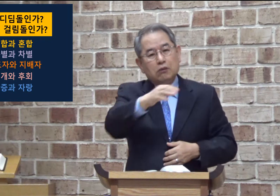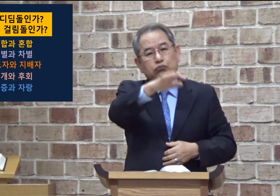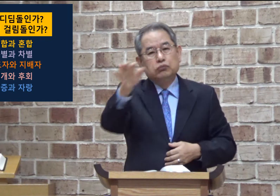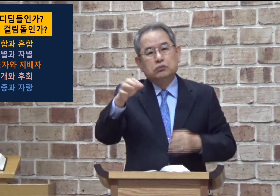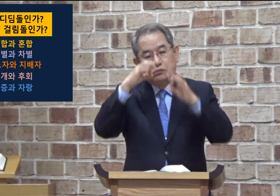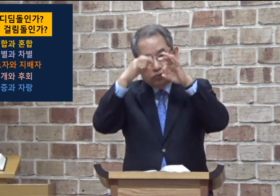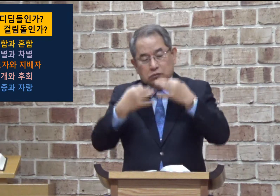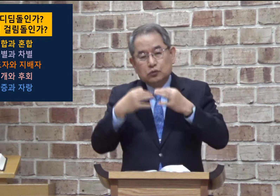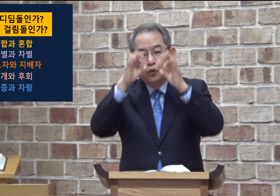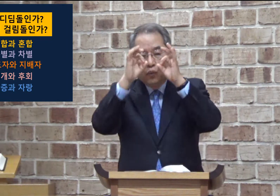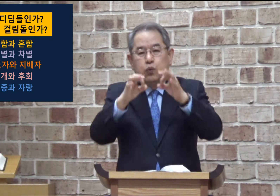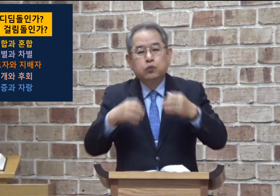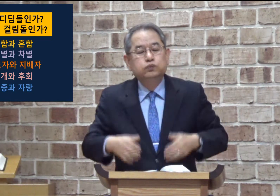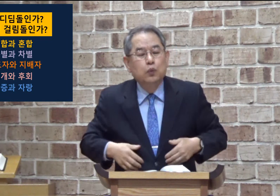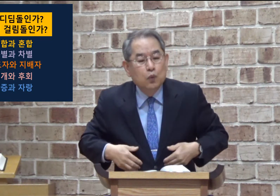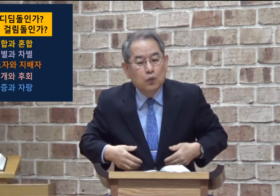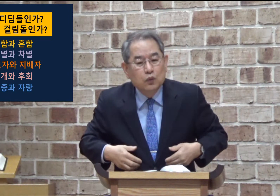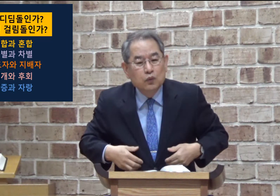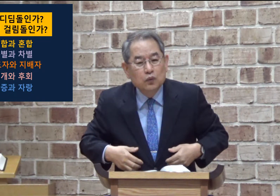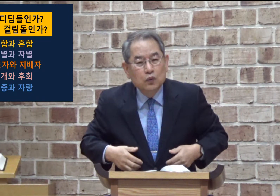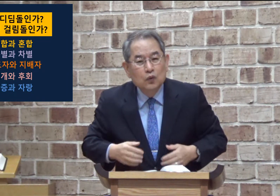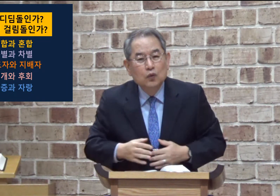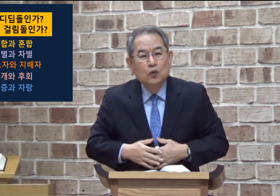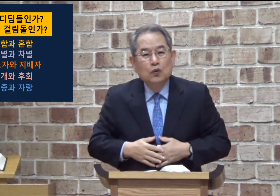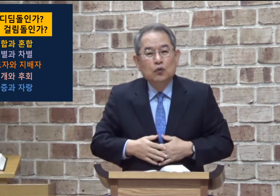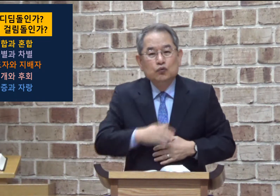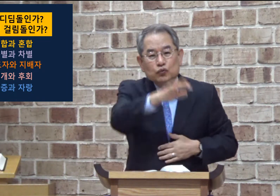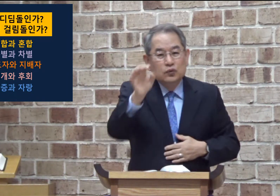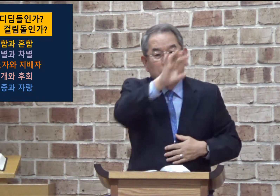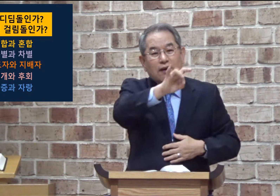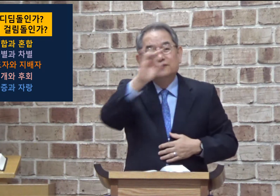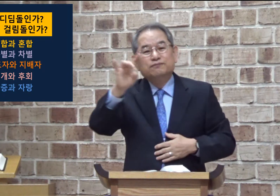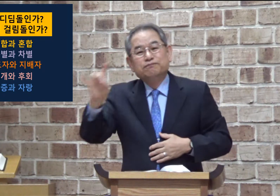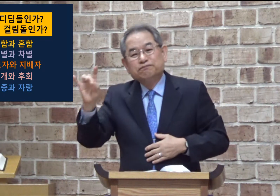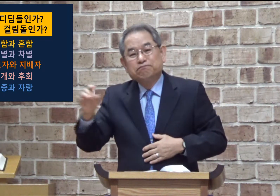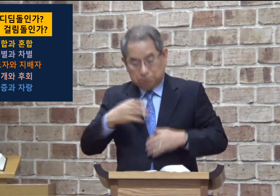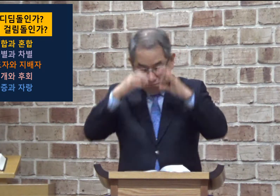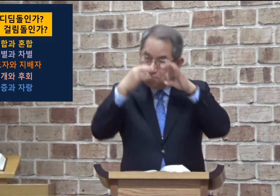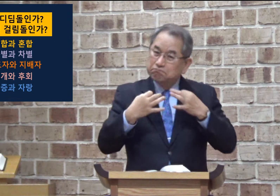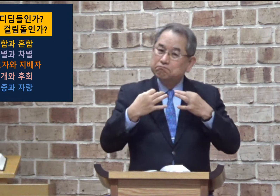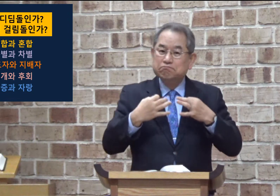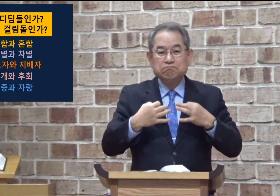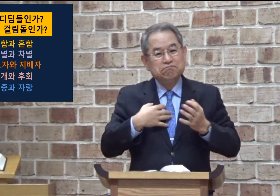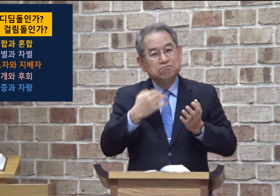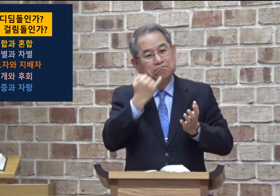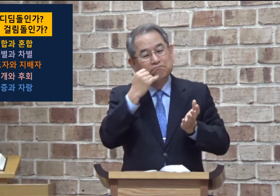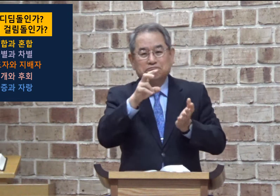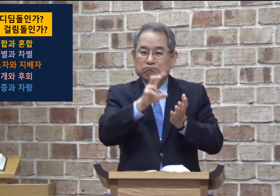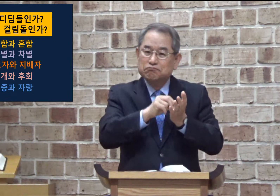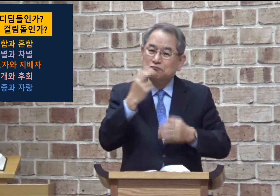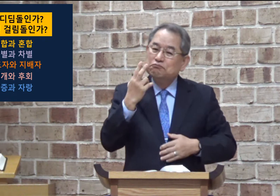괜찮아 라고 생각하는데 다른 사람이 보면 아주 힘든 사람입니다. 방해가 되고,